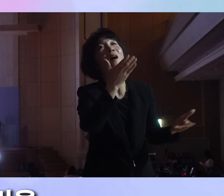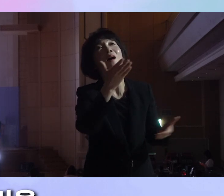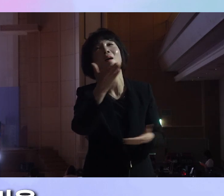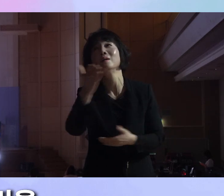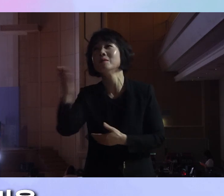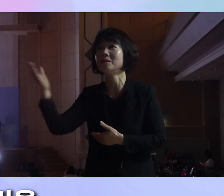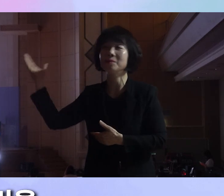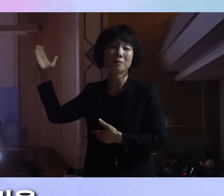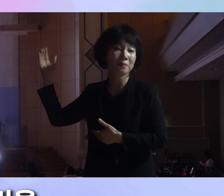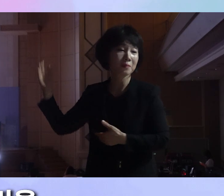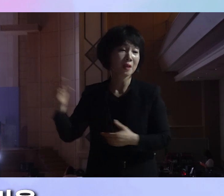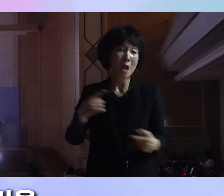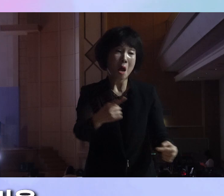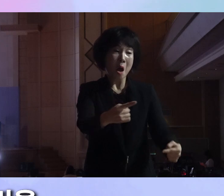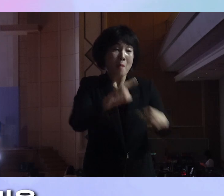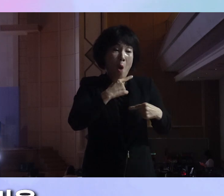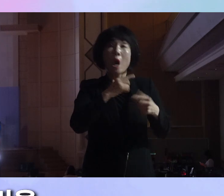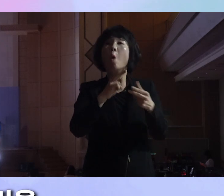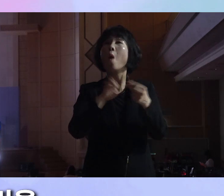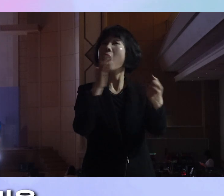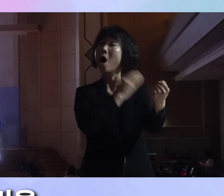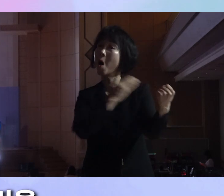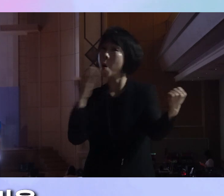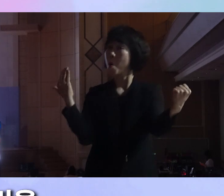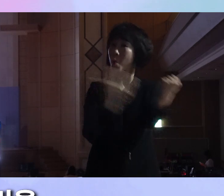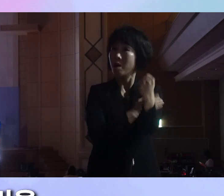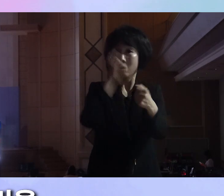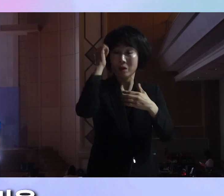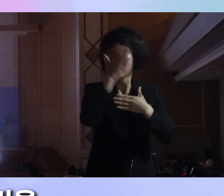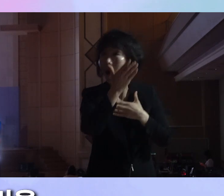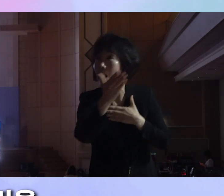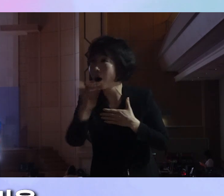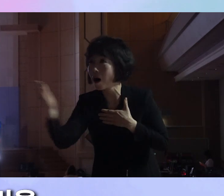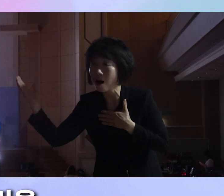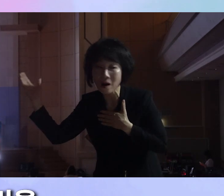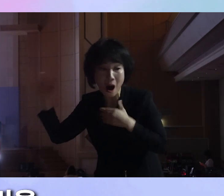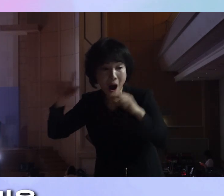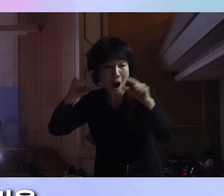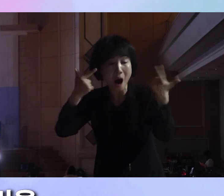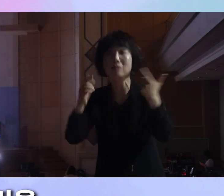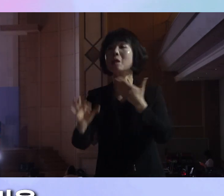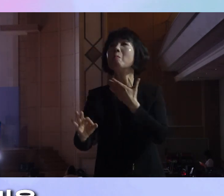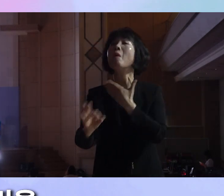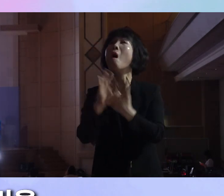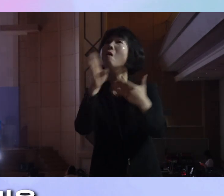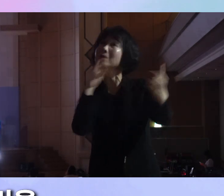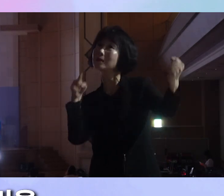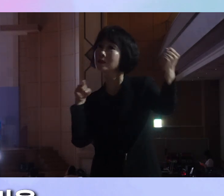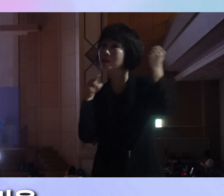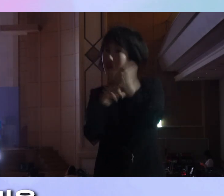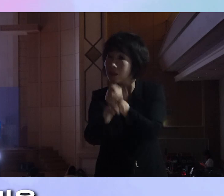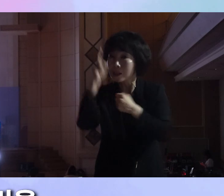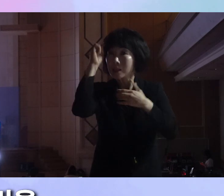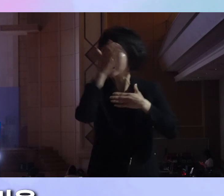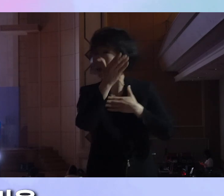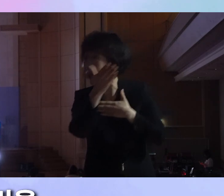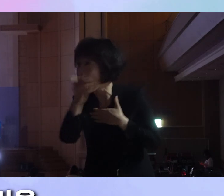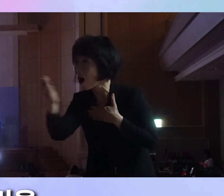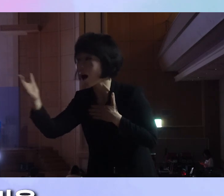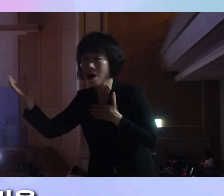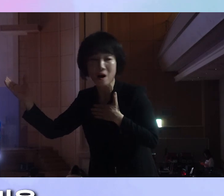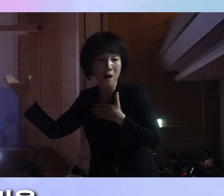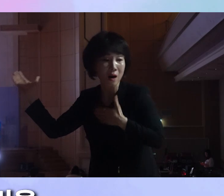하나? 명예와 권력인가 아니면